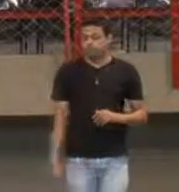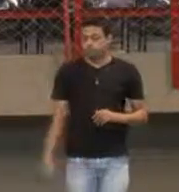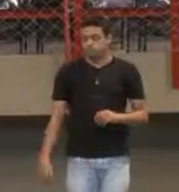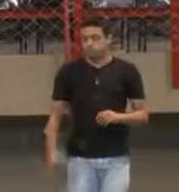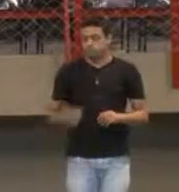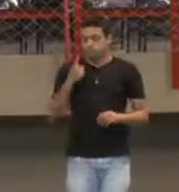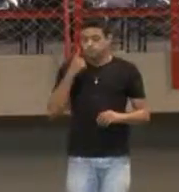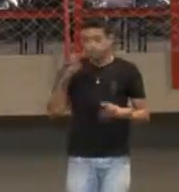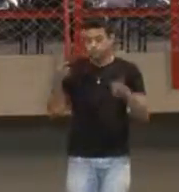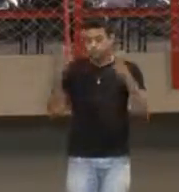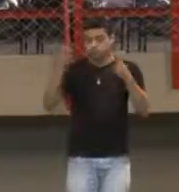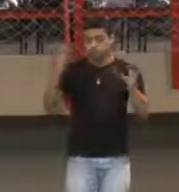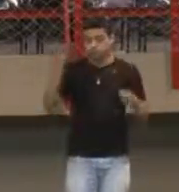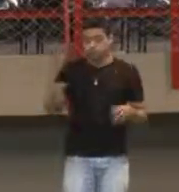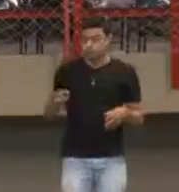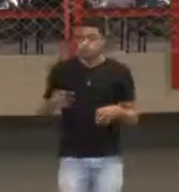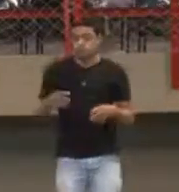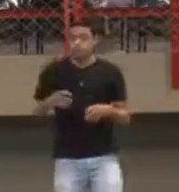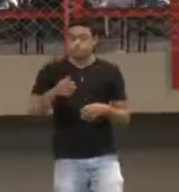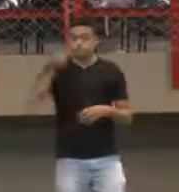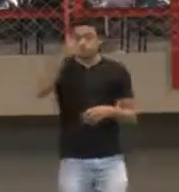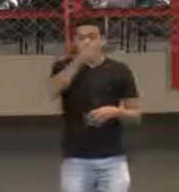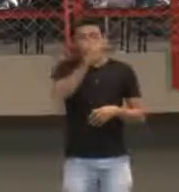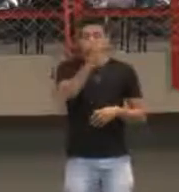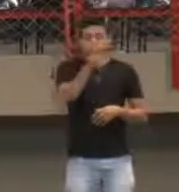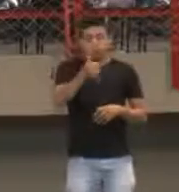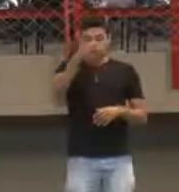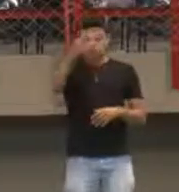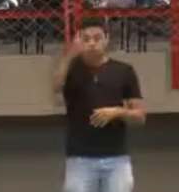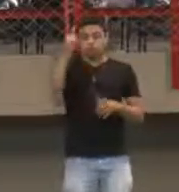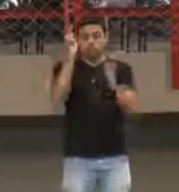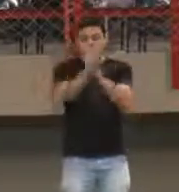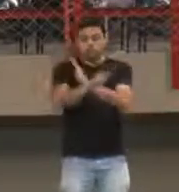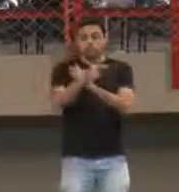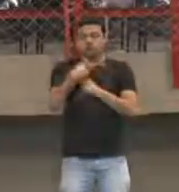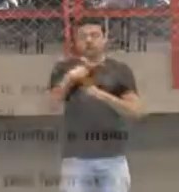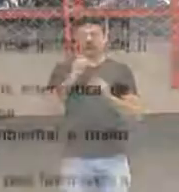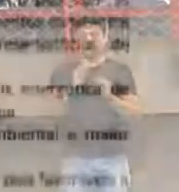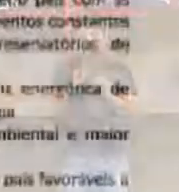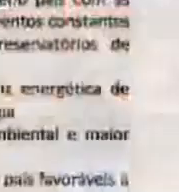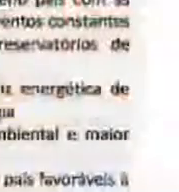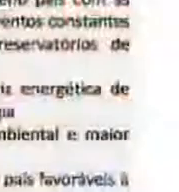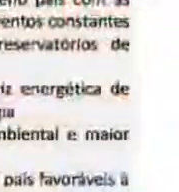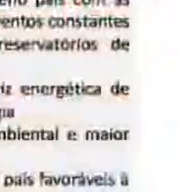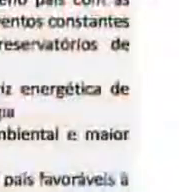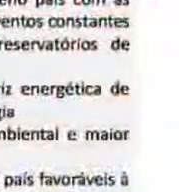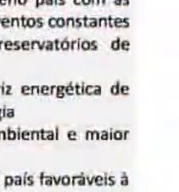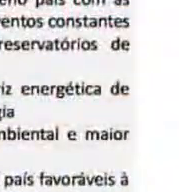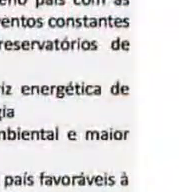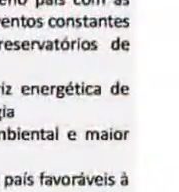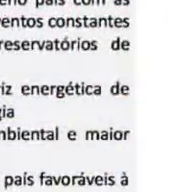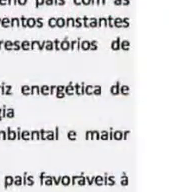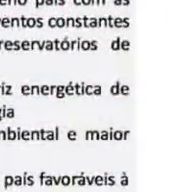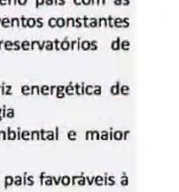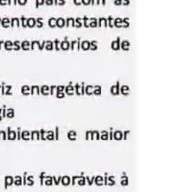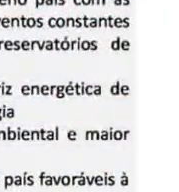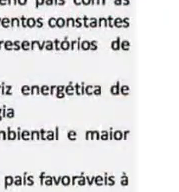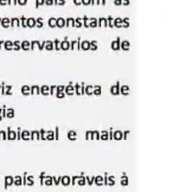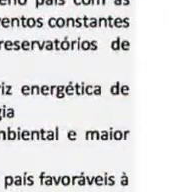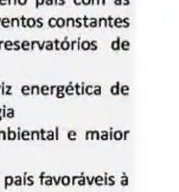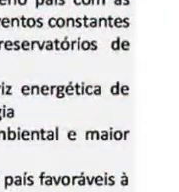você pegou a manha. Primeira questão, Enem 2012. Olha só o que é que ela diz. Suponha que você seja um consultor e